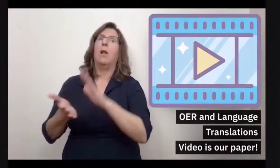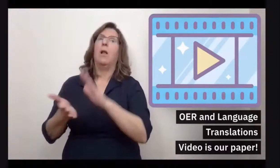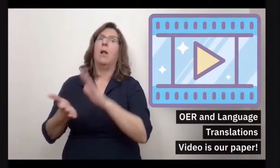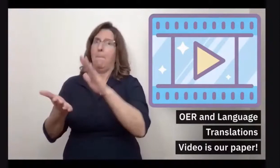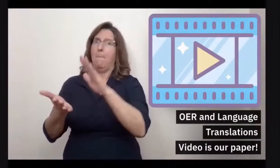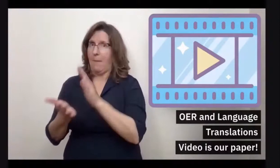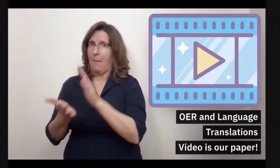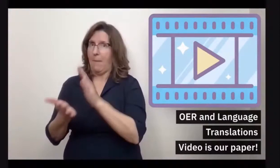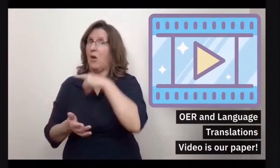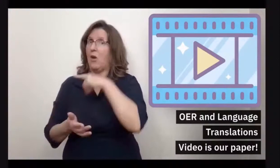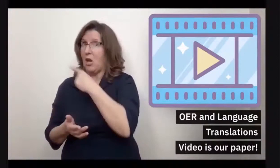papel.